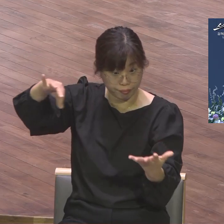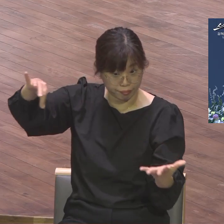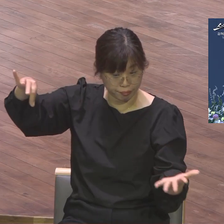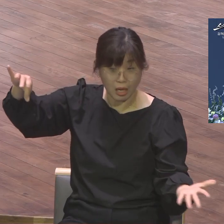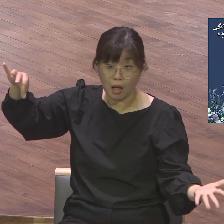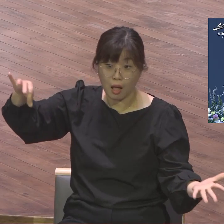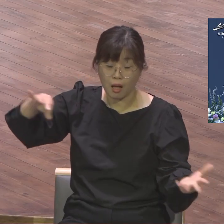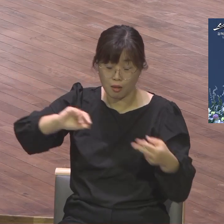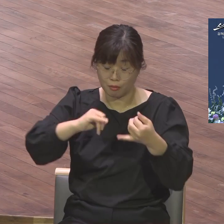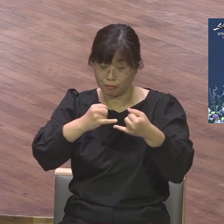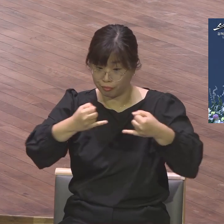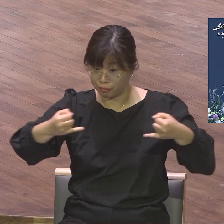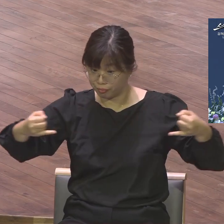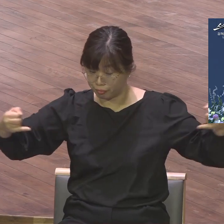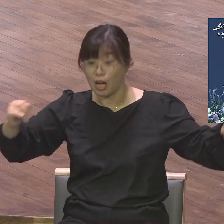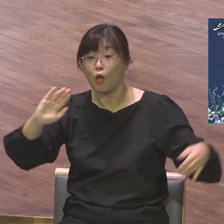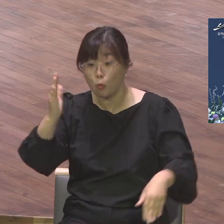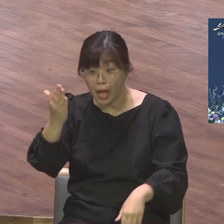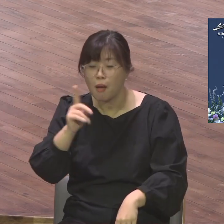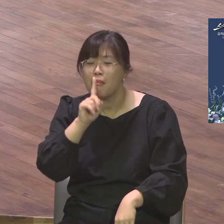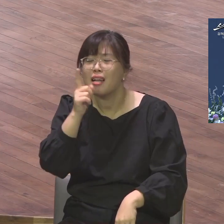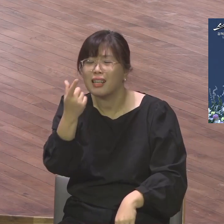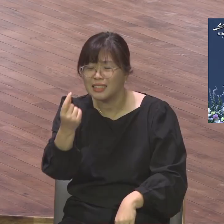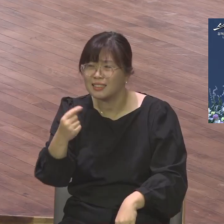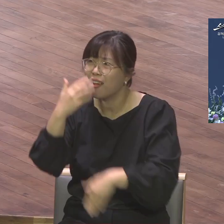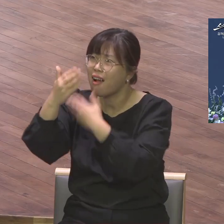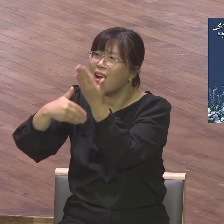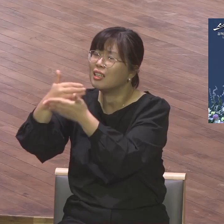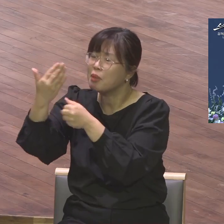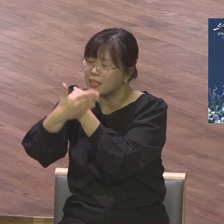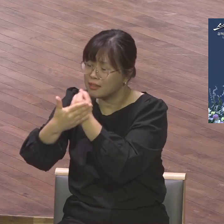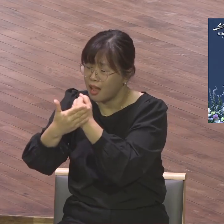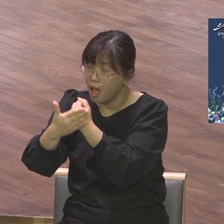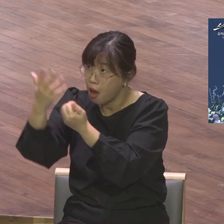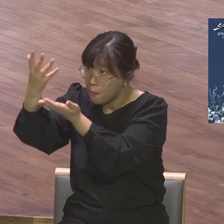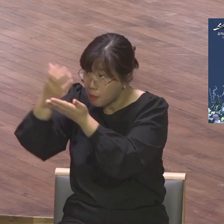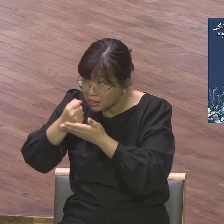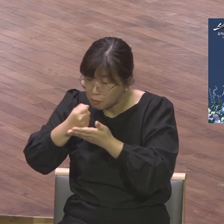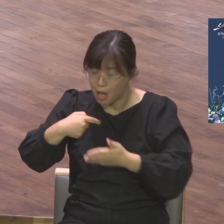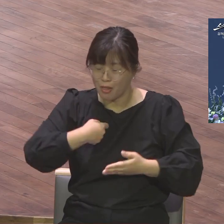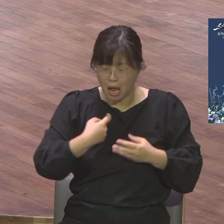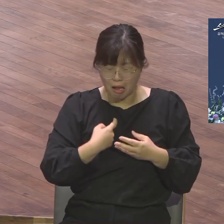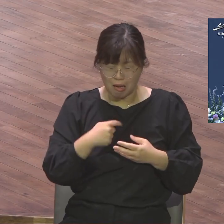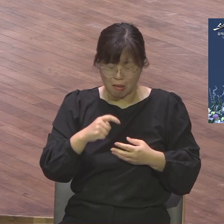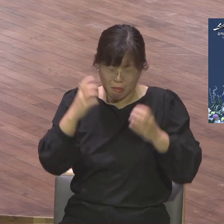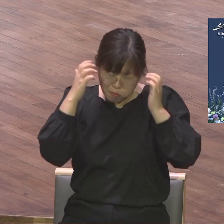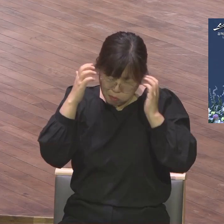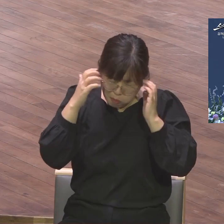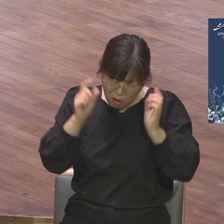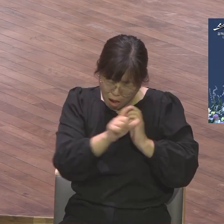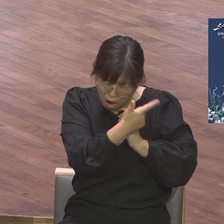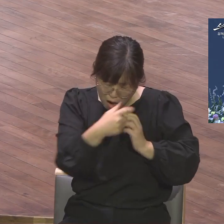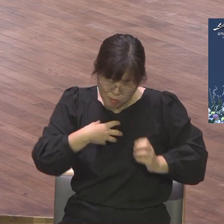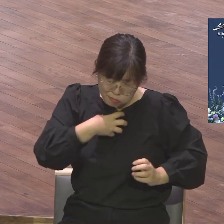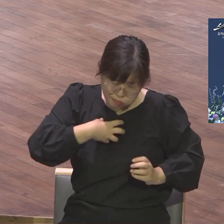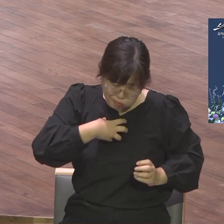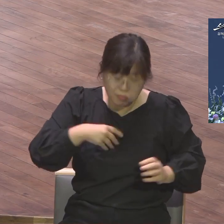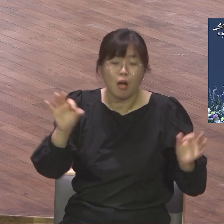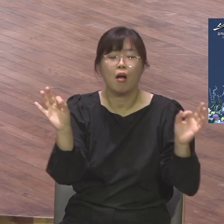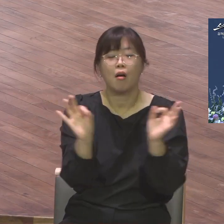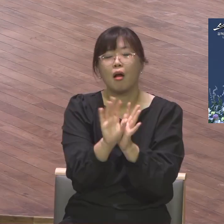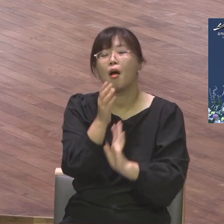보여주고 있잖아요. 요셉이 노예로 팔려갔지만은 하나님 은혜가 임하니까 모든 것이 다